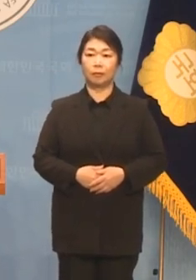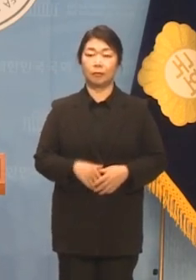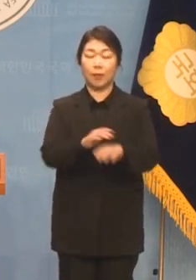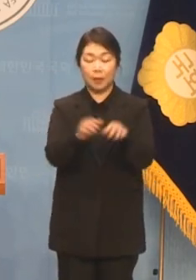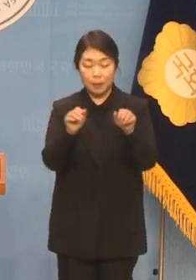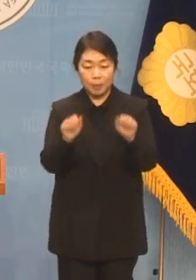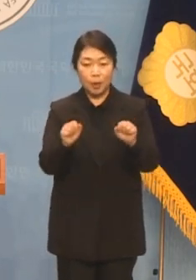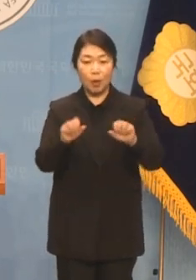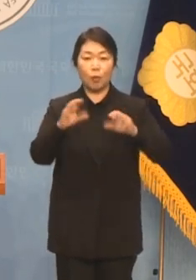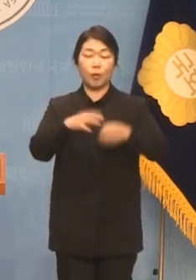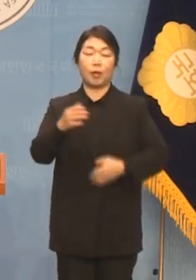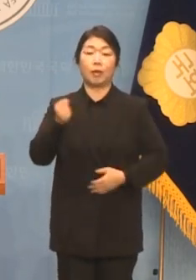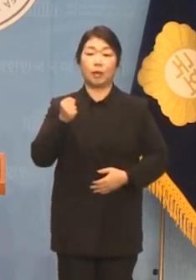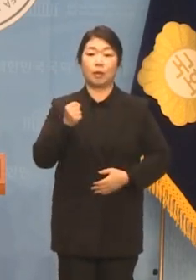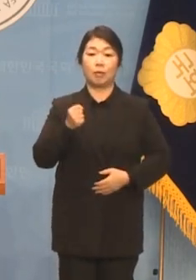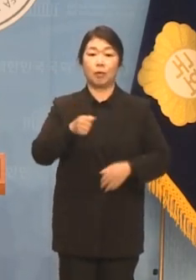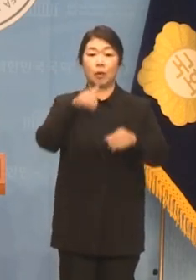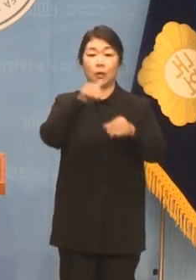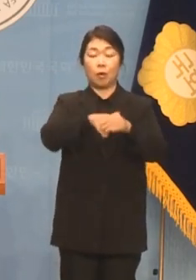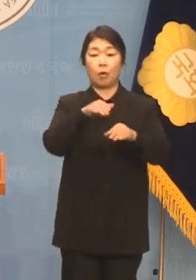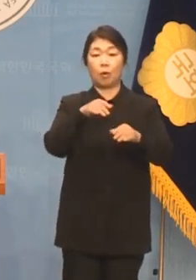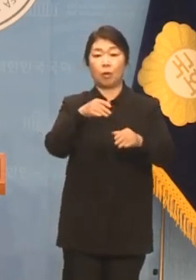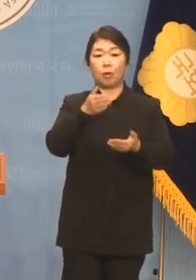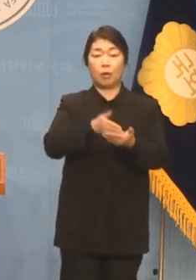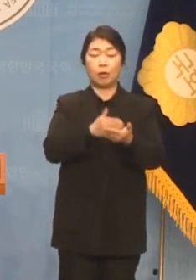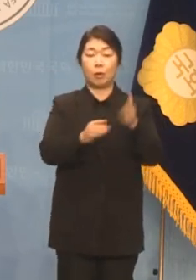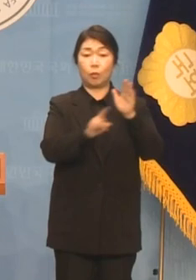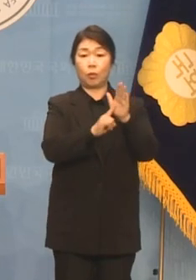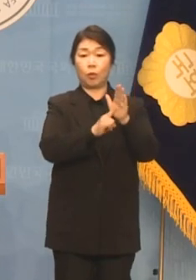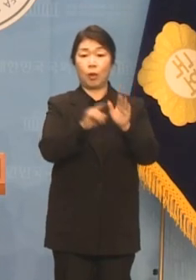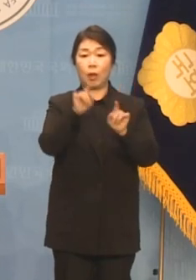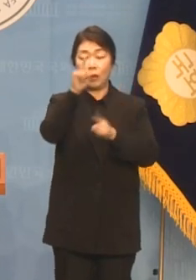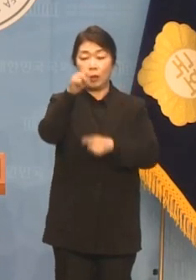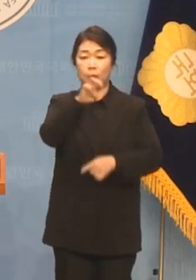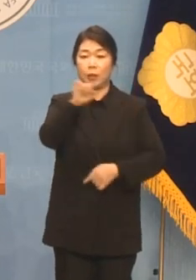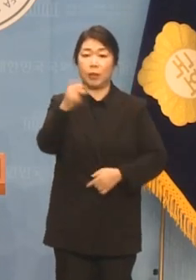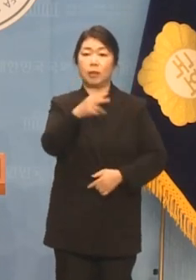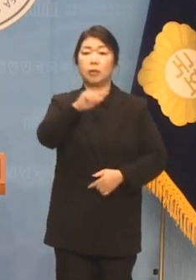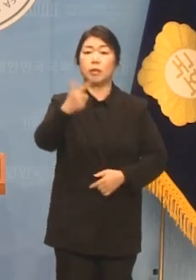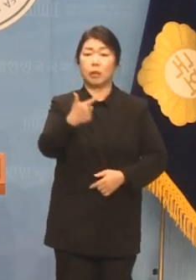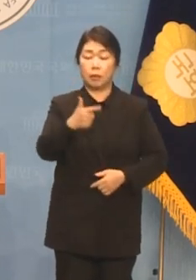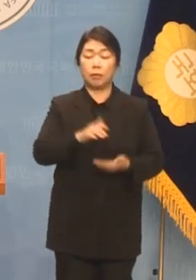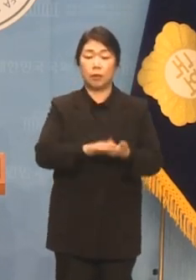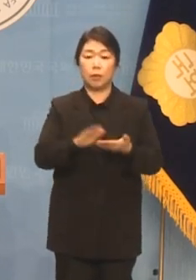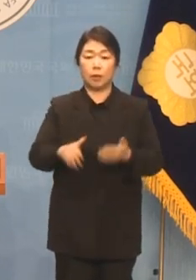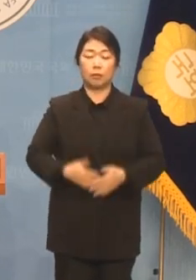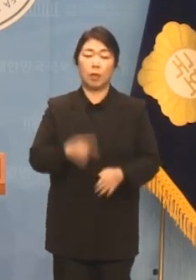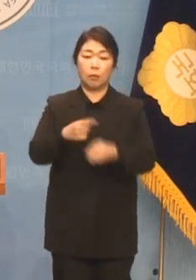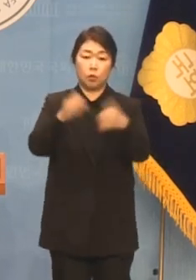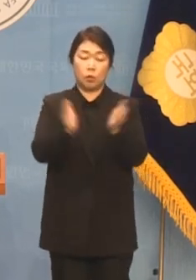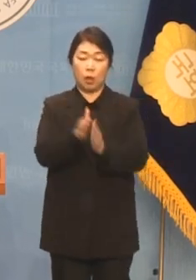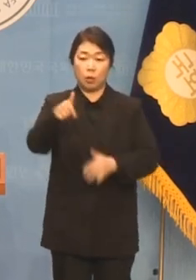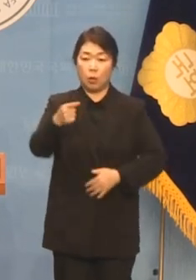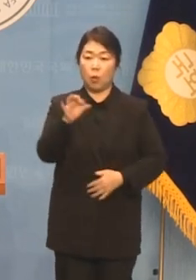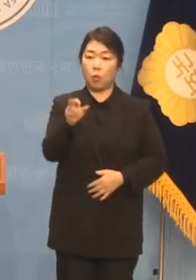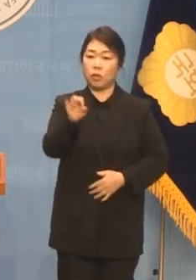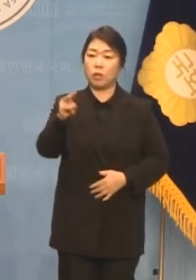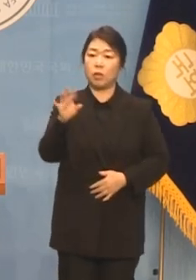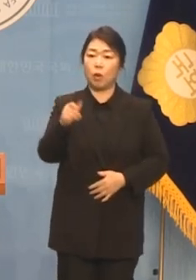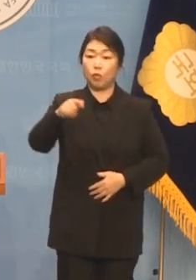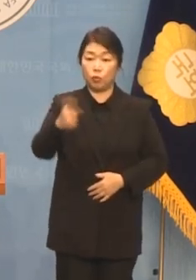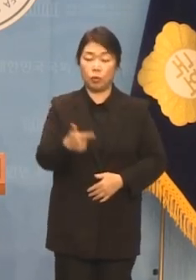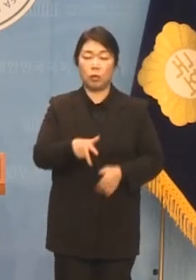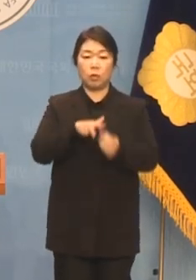안녕하십니까 국민임 중앙선대위 공보단 대원인 이민찬 있니다 민주당 공영운 후보 관련 논평